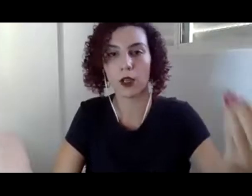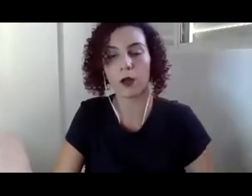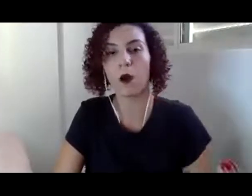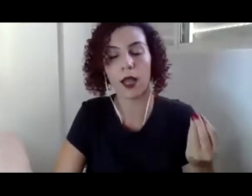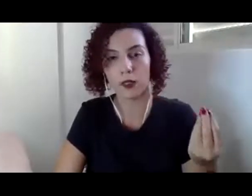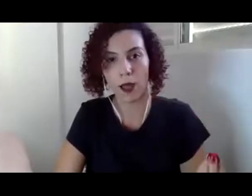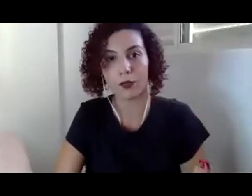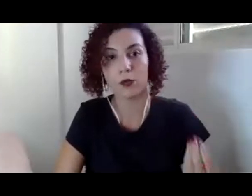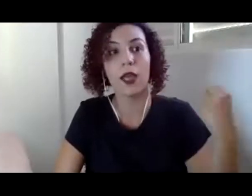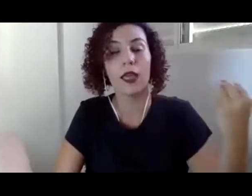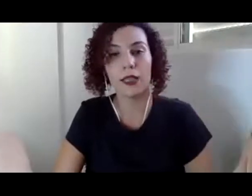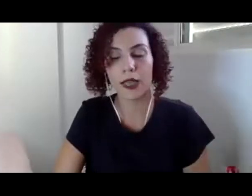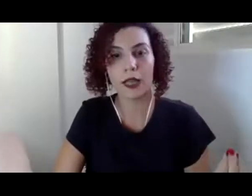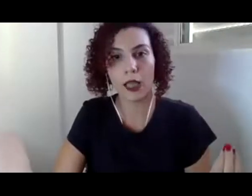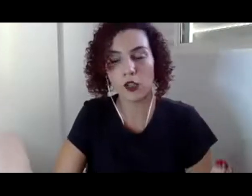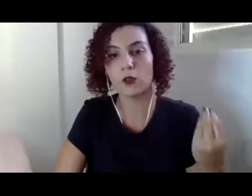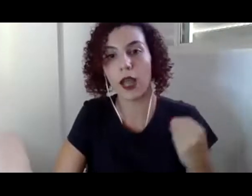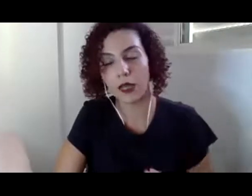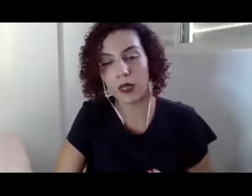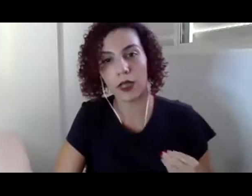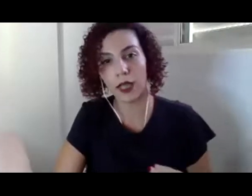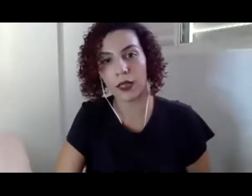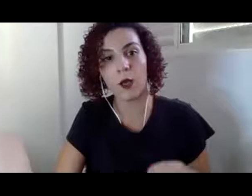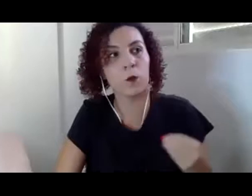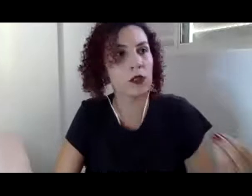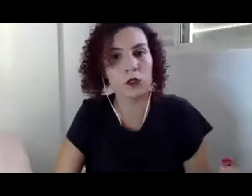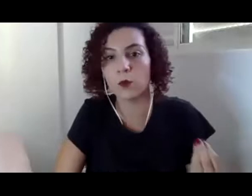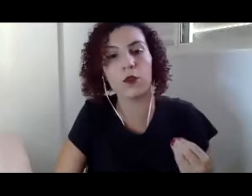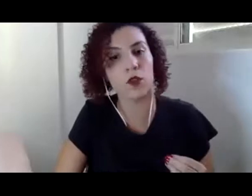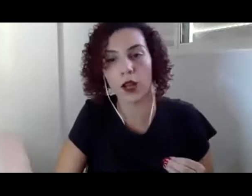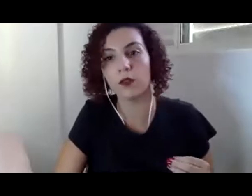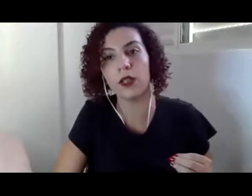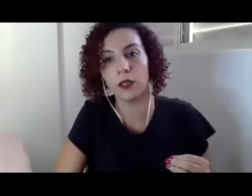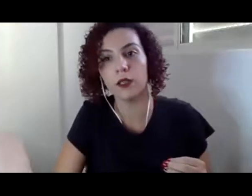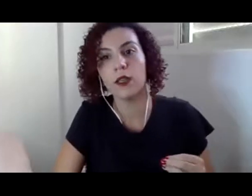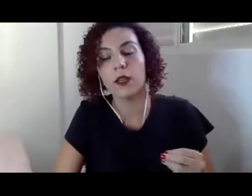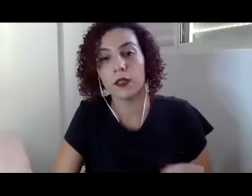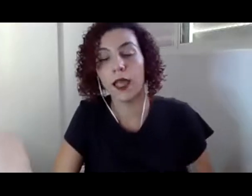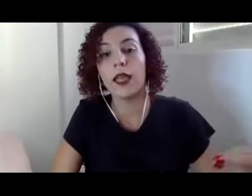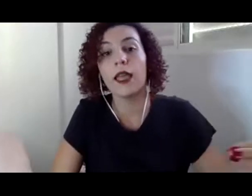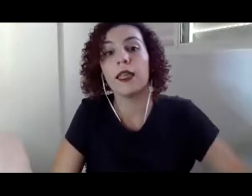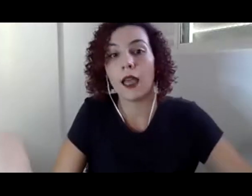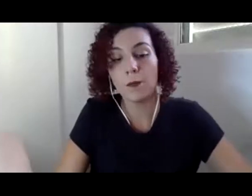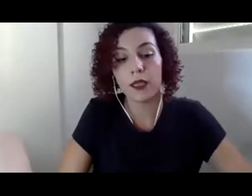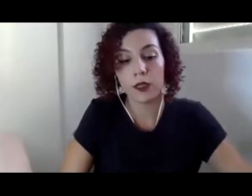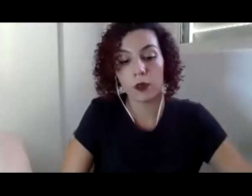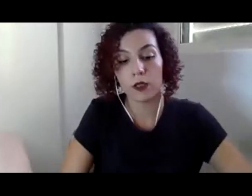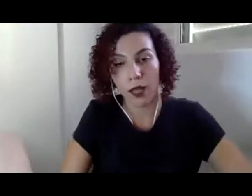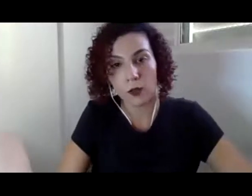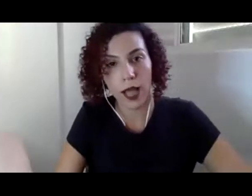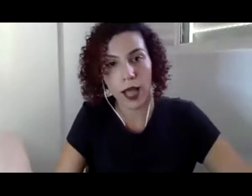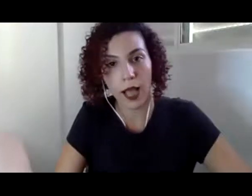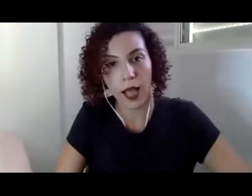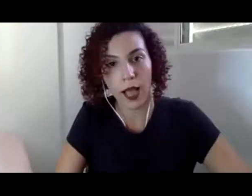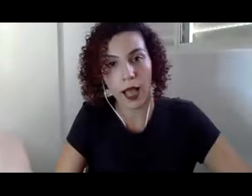hospital, chegar em qualquer espaço e ser atendido na língua dele, eu preciso de um profissional ali, né? E aí, pensando em